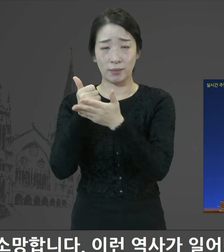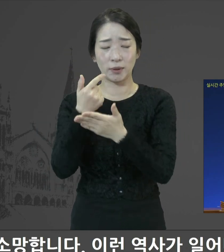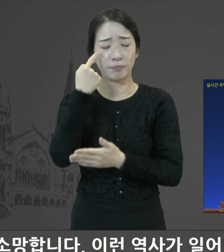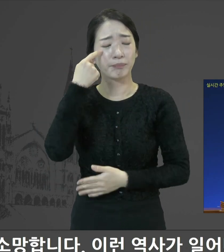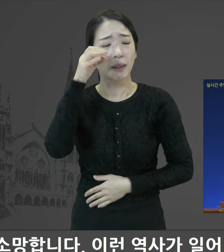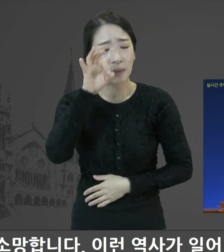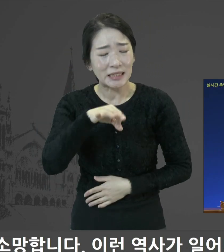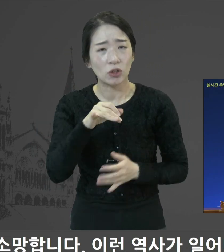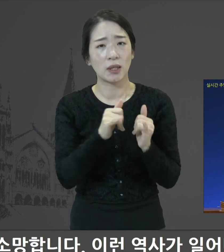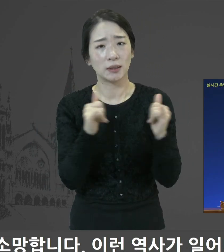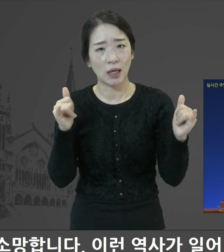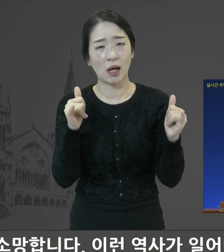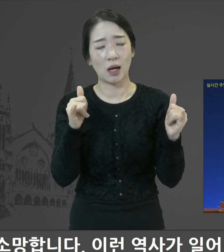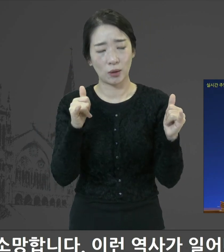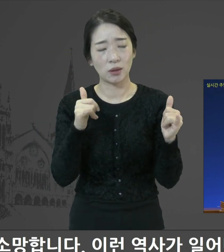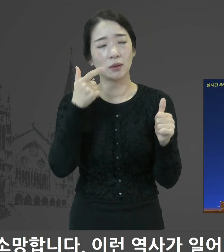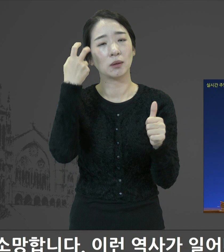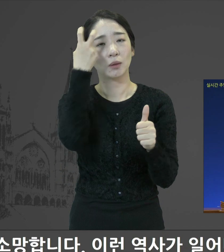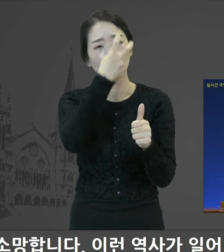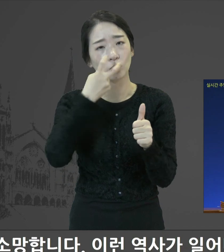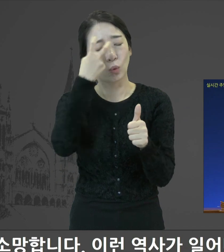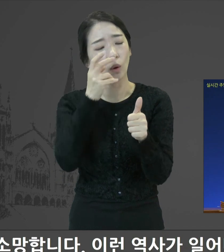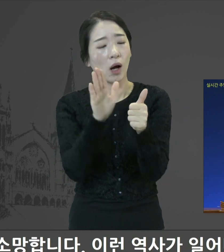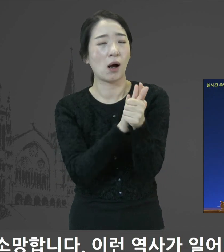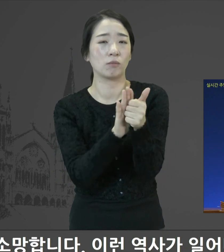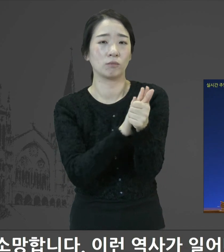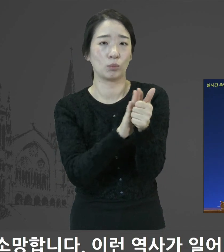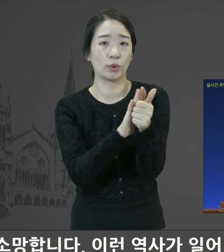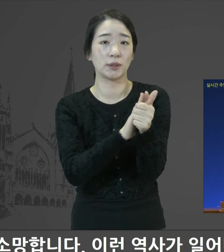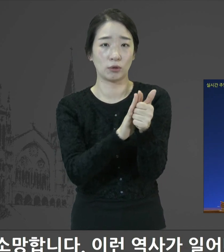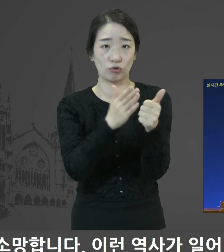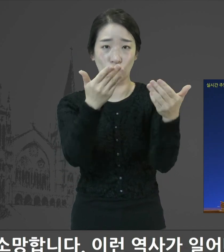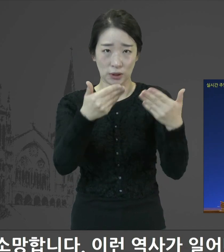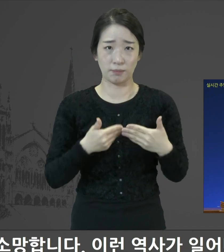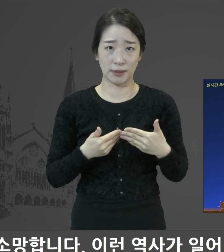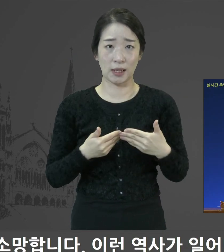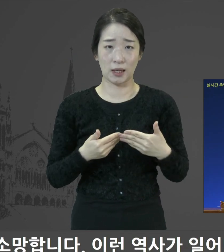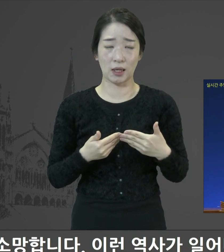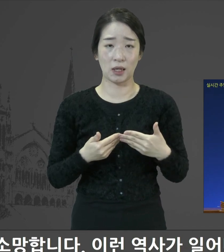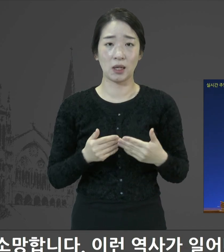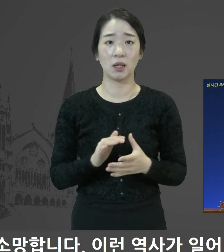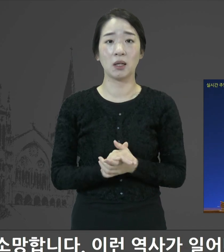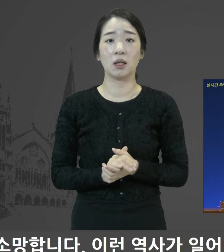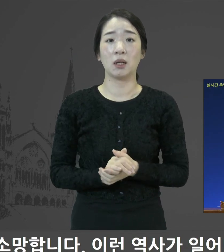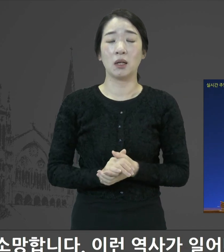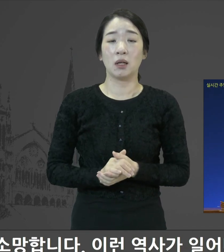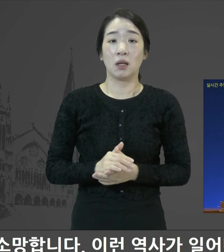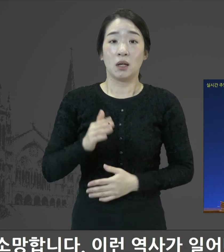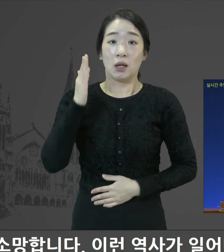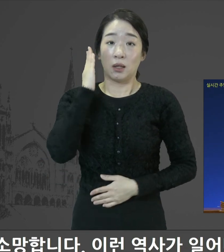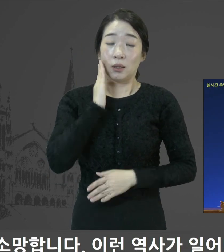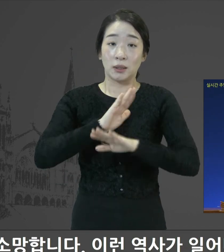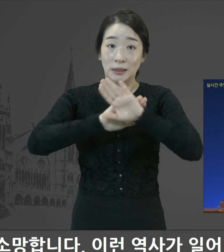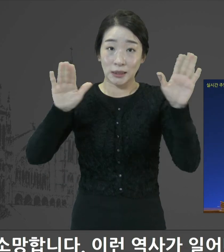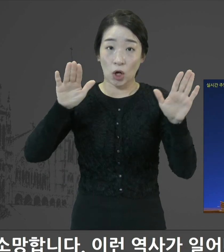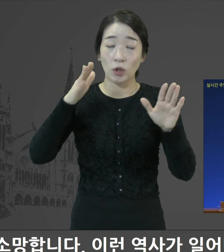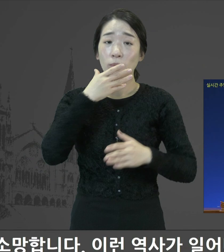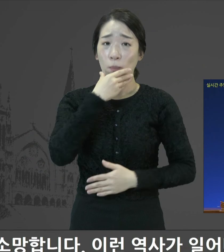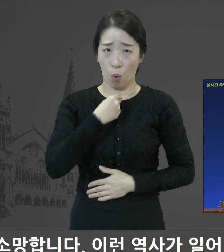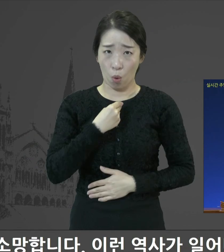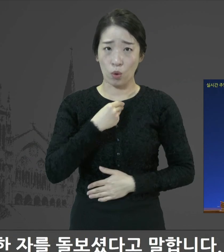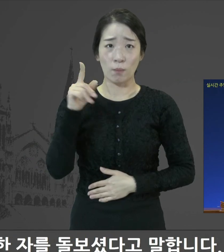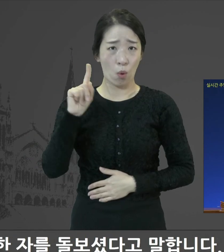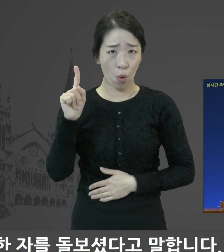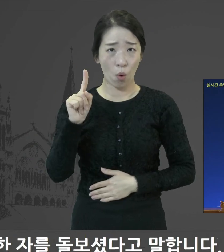복 있죠, 복. 우리 올 초에 천복 얘기했습니다. 사실 제가 깨달은 천복은요, 잘 되고